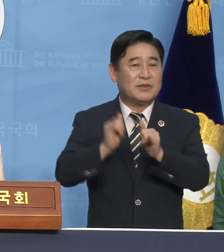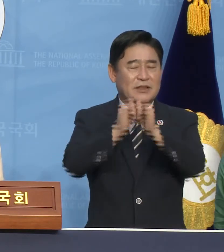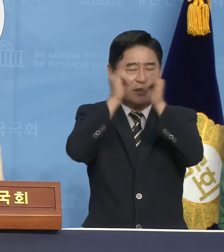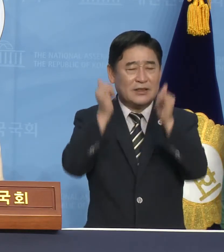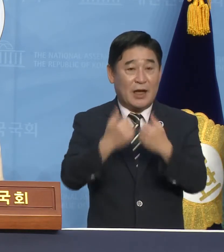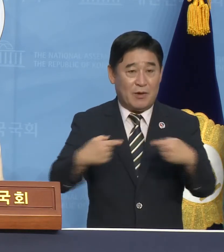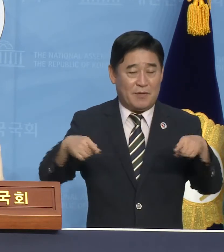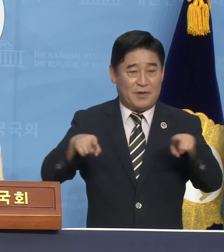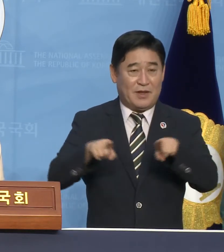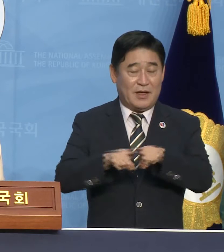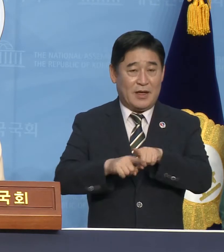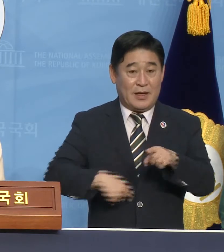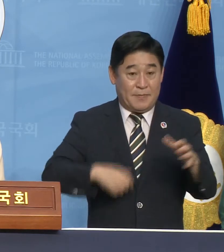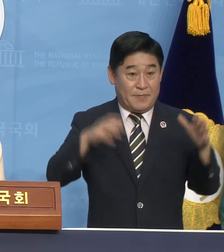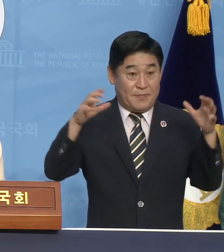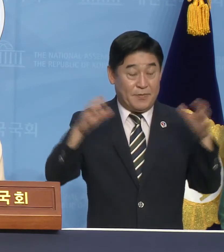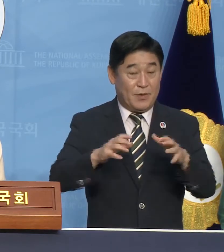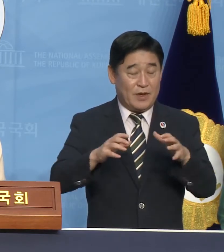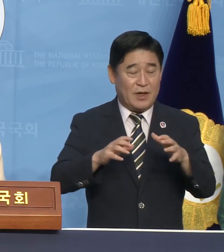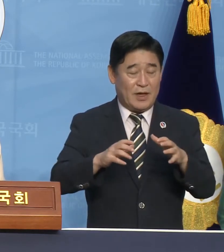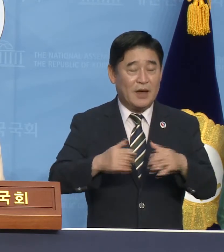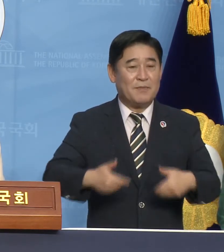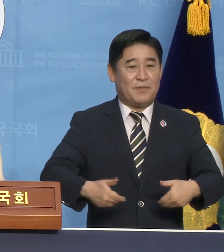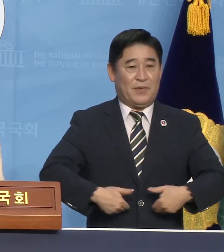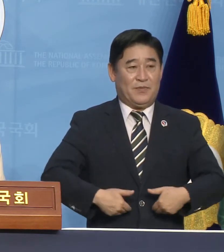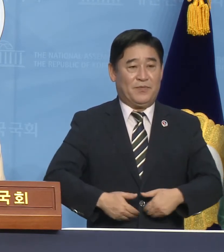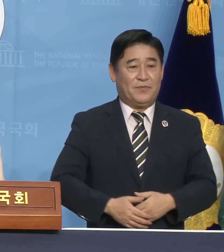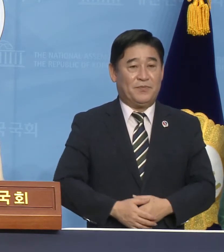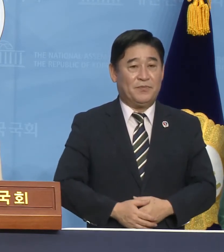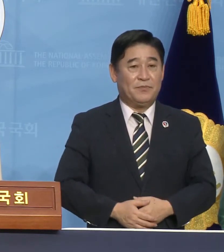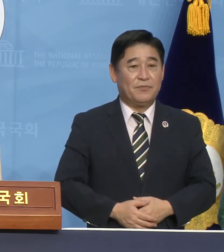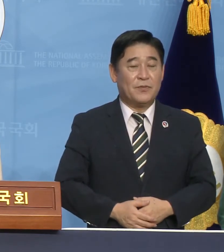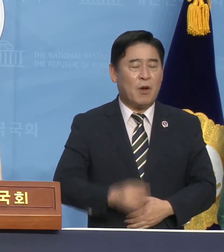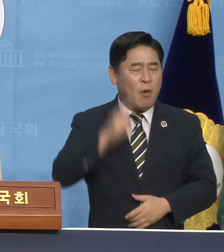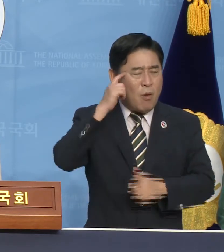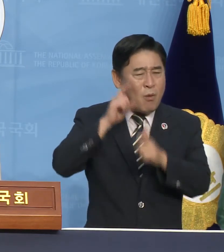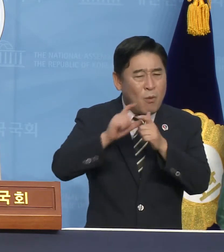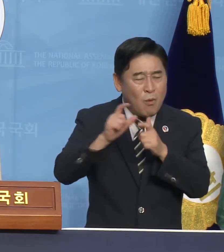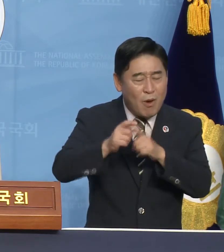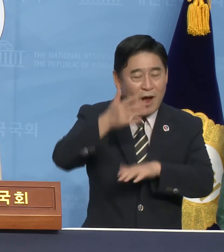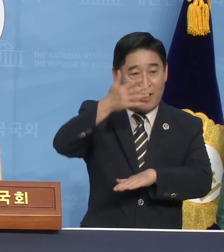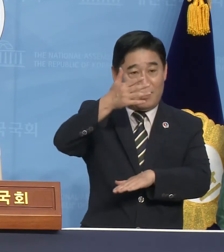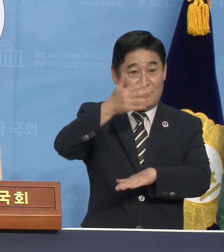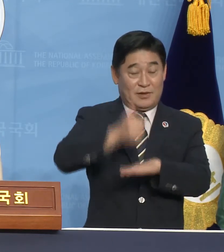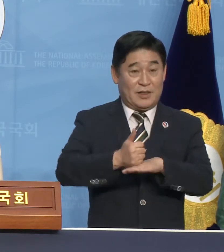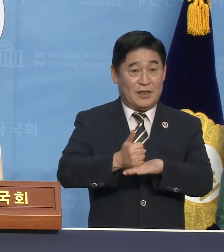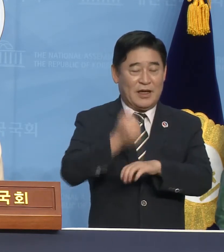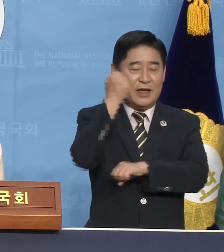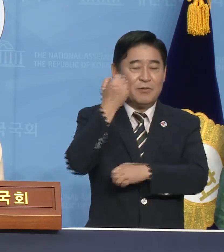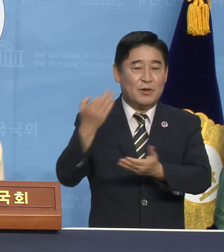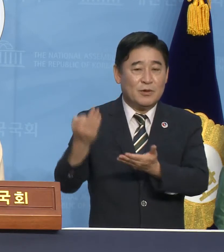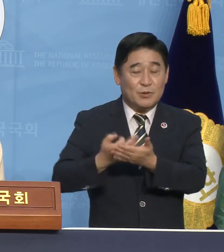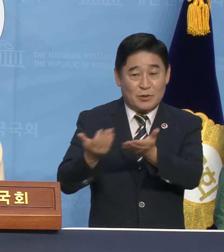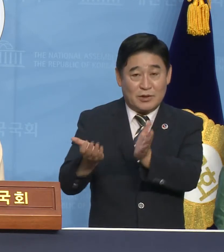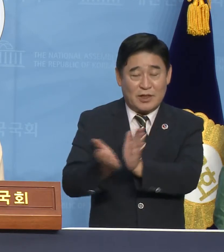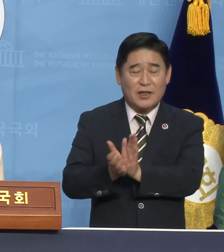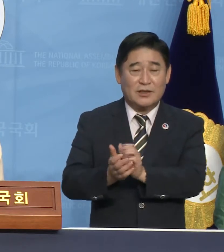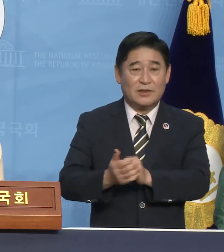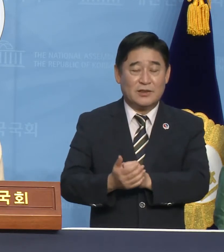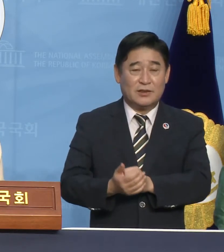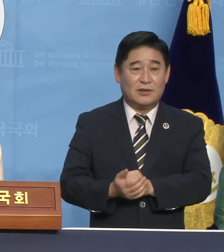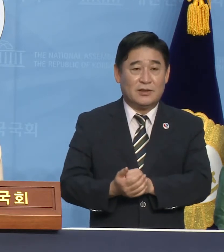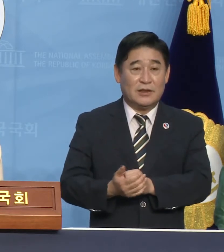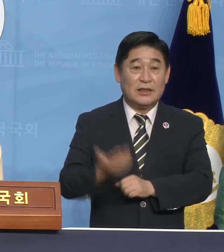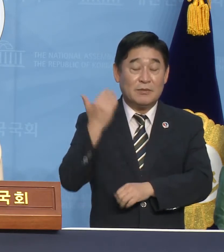시민사회와 함께 힘을 모으는 일이 절실했습니다. 이런 고민 끝에 기본소득당은 지난